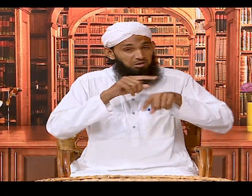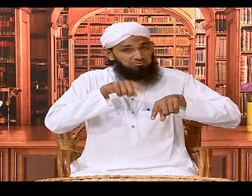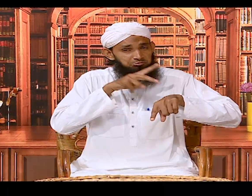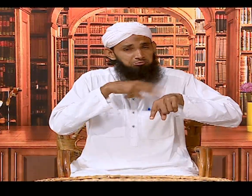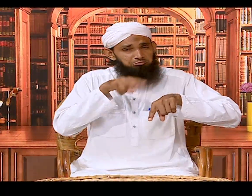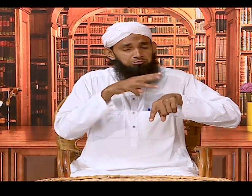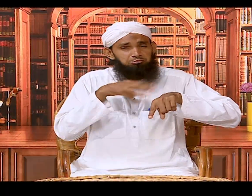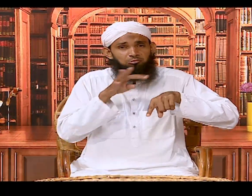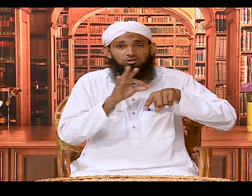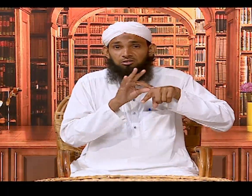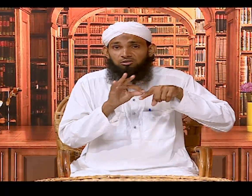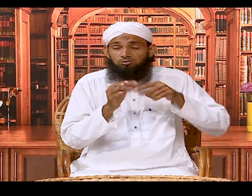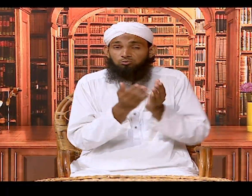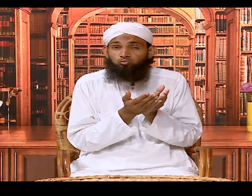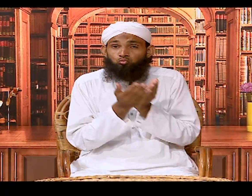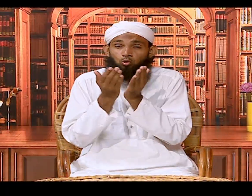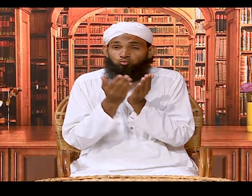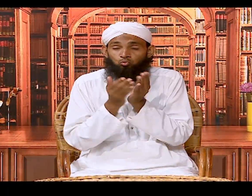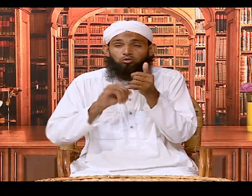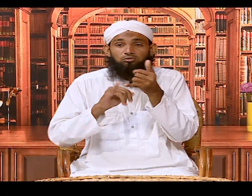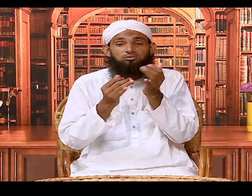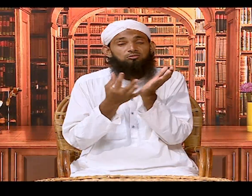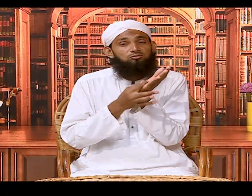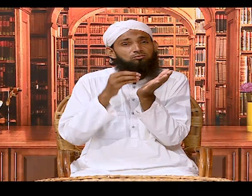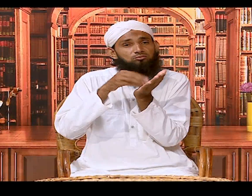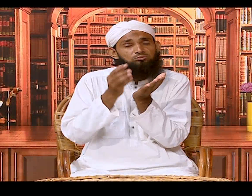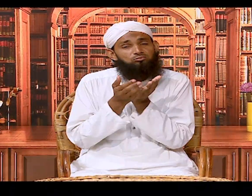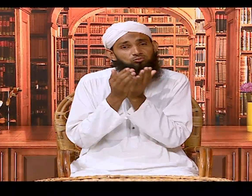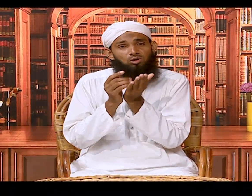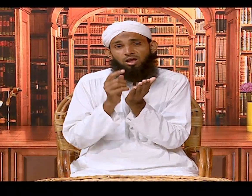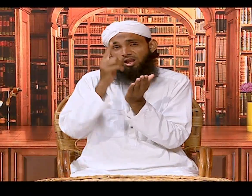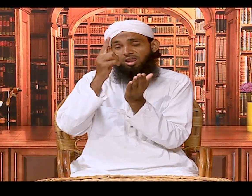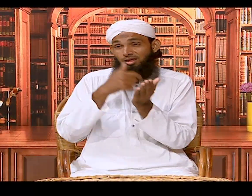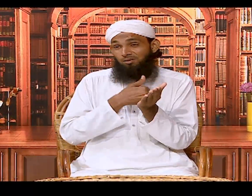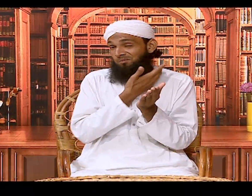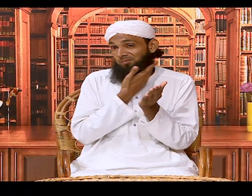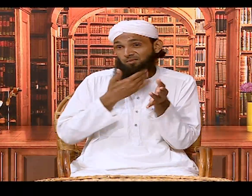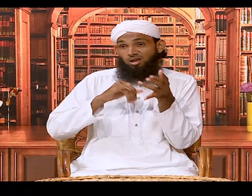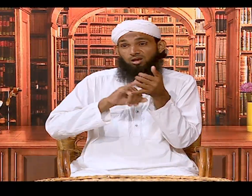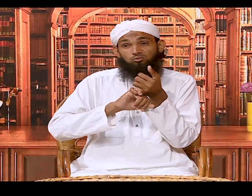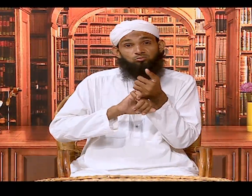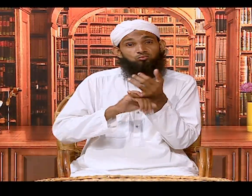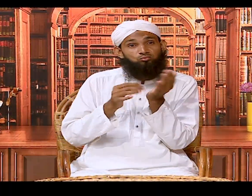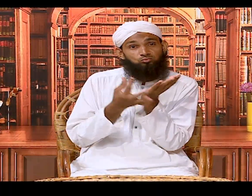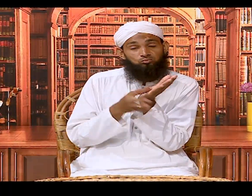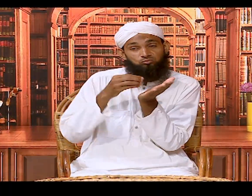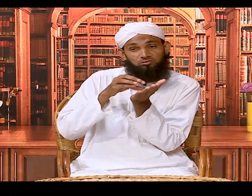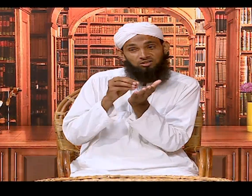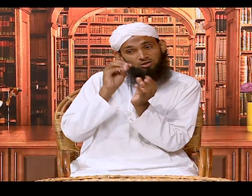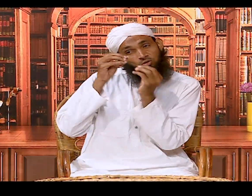بھر حضرت عثمان غنی رضی اللہ عنہ کے لیے یہ دعا کرتے رہے، اے اللہ پاک میں عثمان سے راضی ہوا، تو بھی اس سے راضی ہو